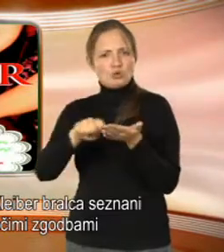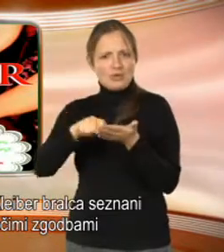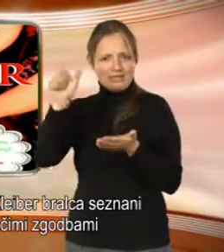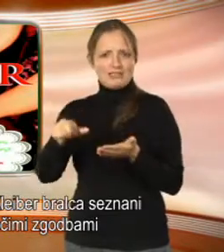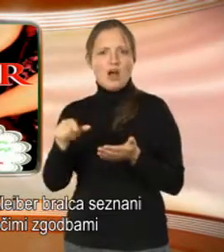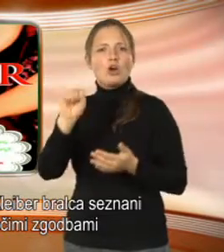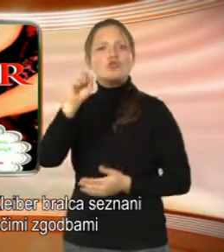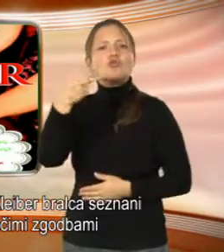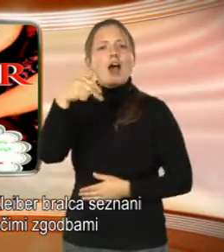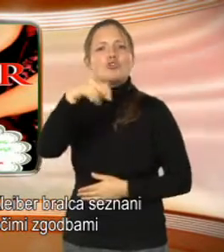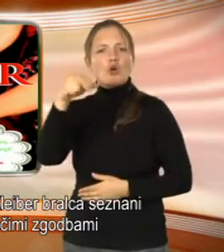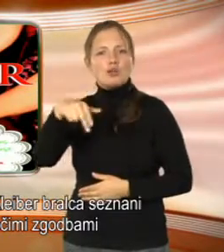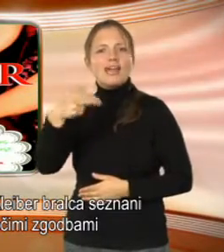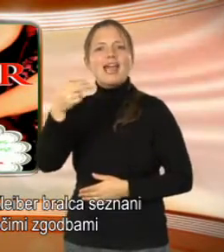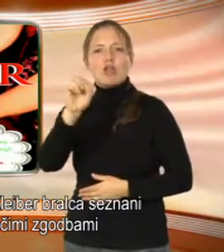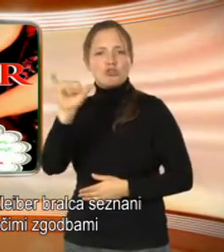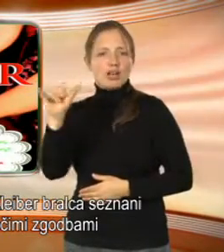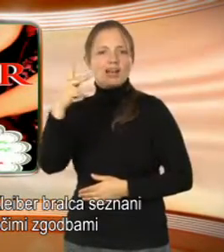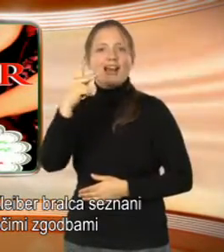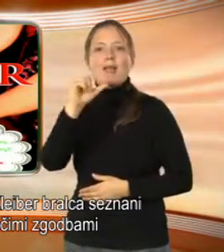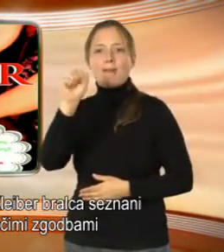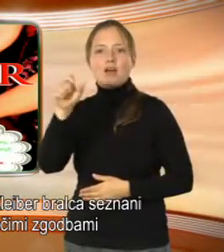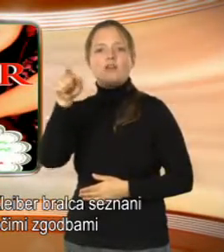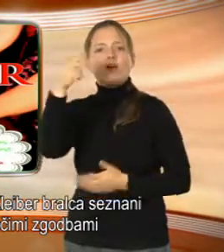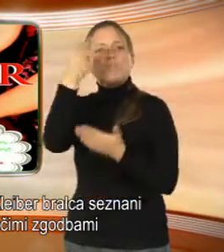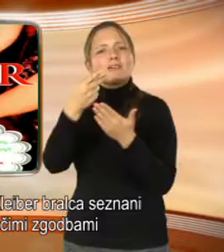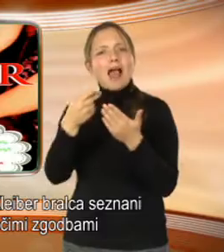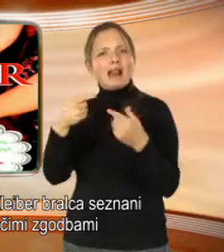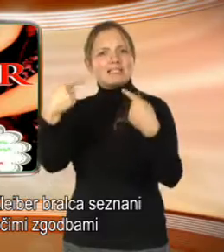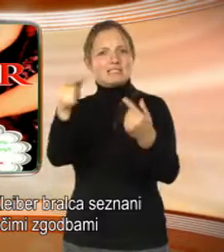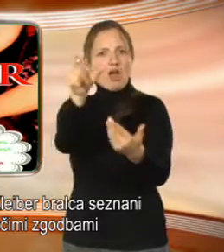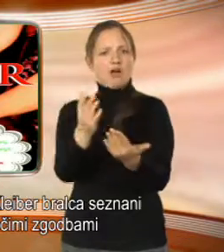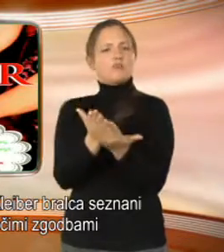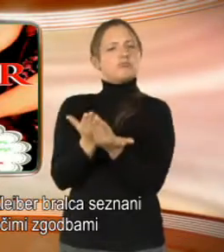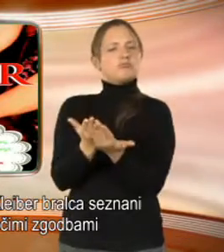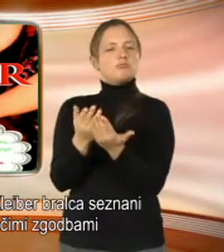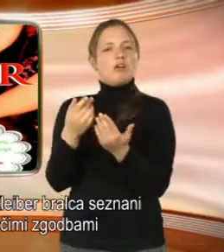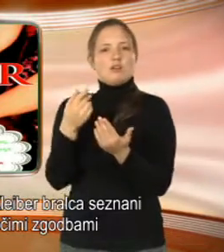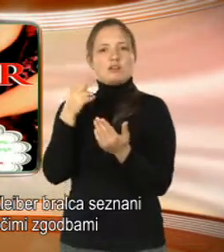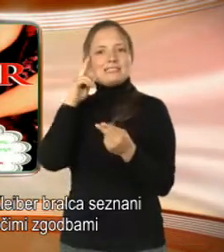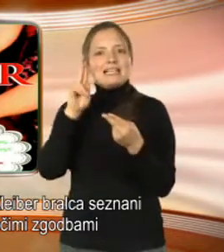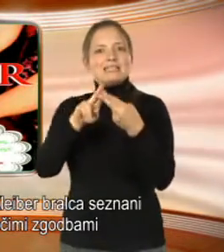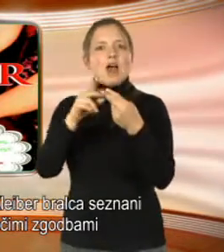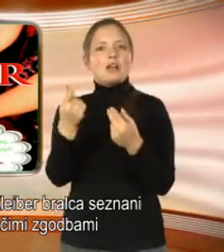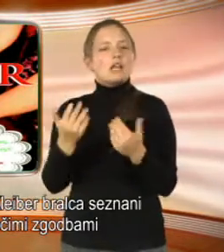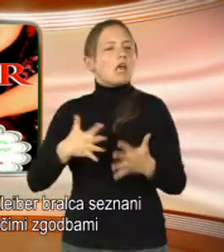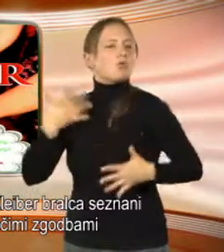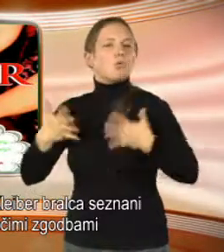zgodbami ustanoviteljice, ki je bila prepričana, da je treba dekleta in ženske učiti oziroma spodbuditi k